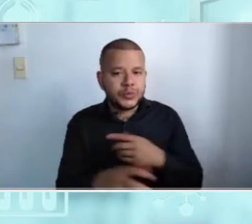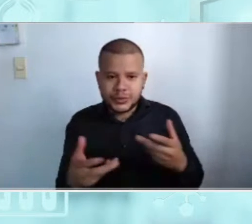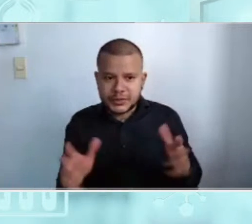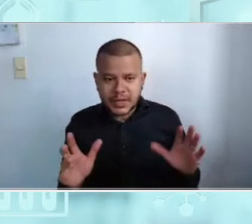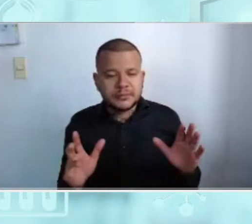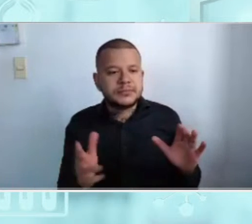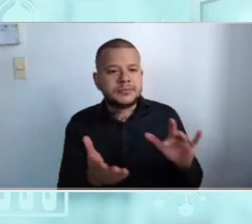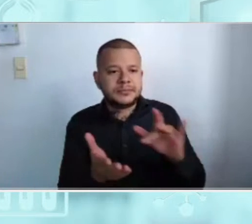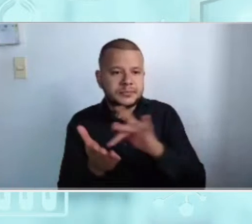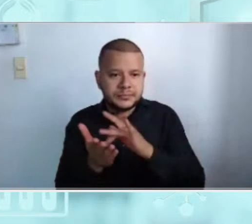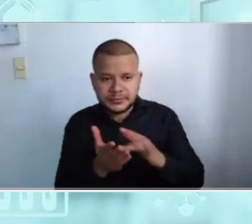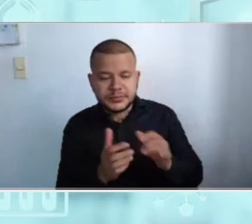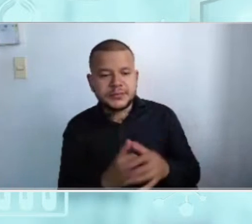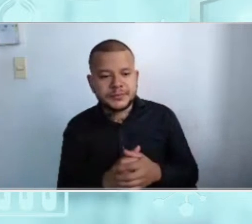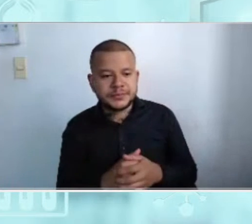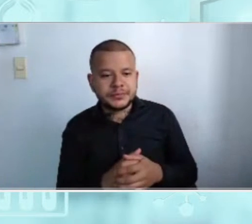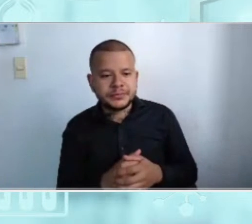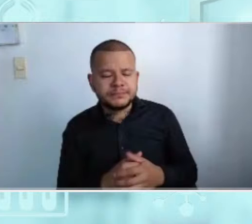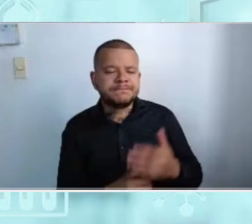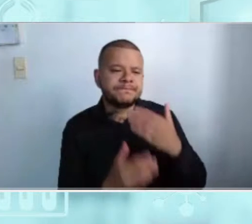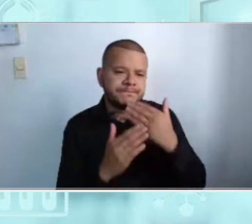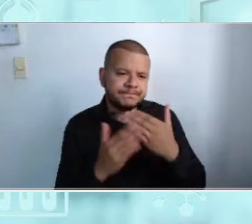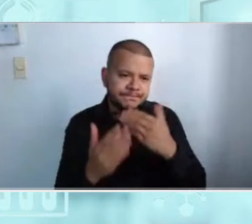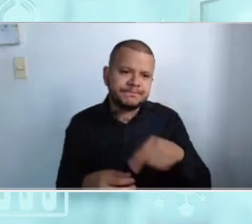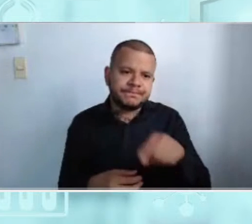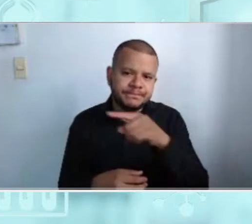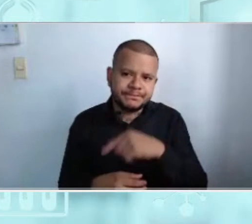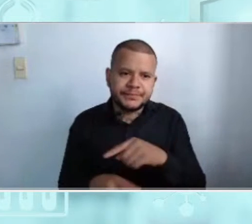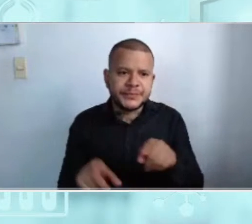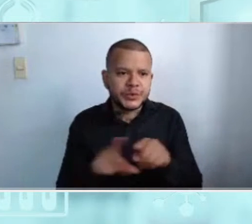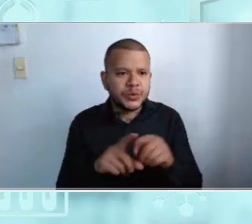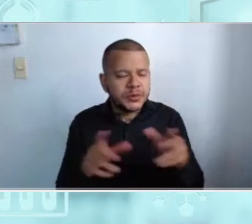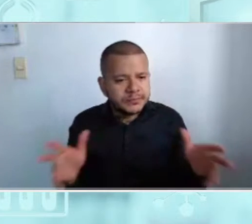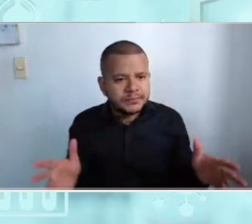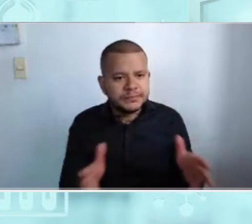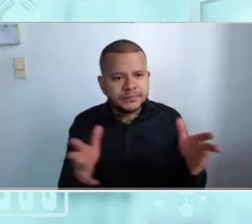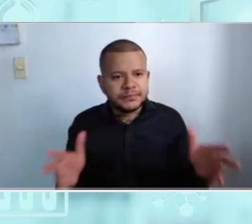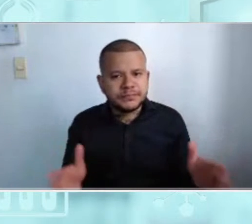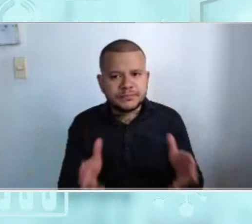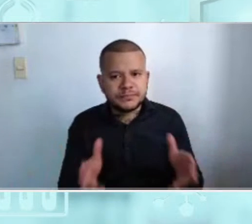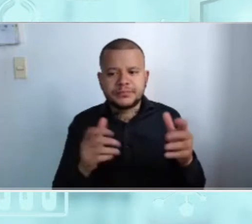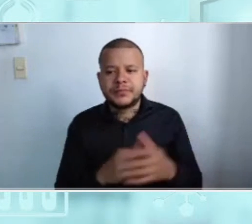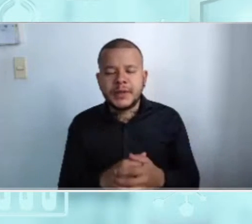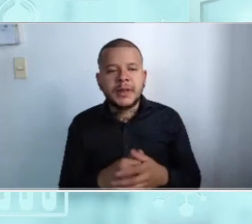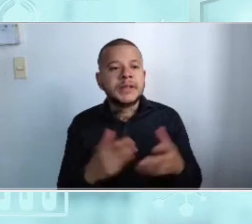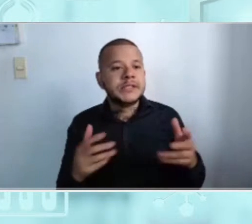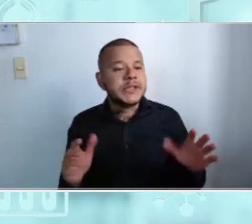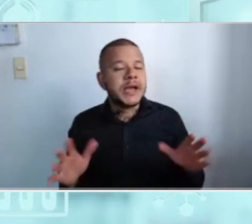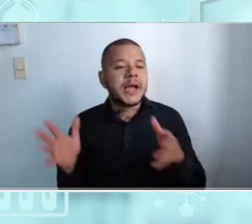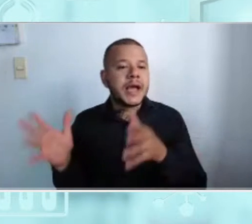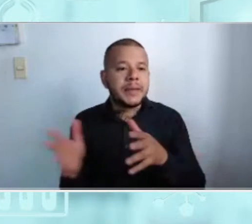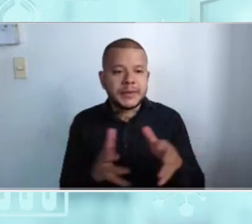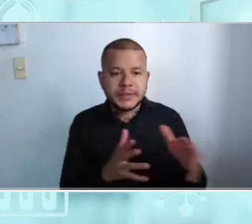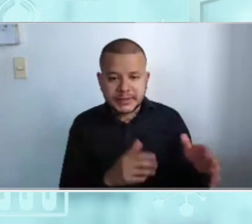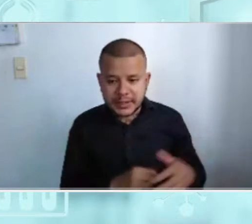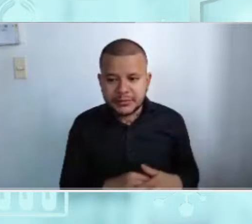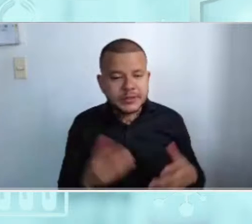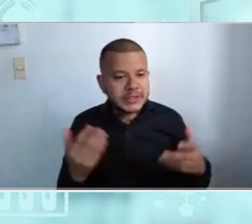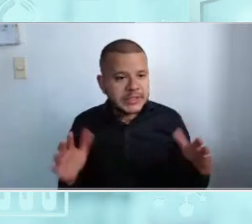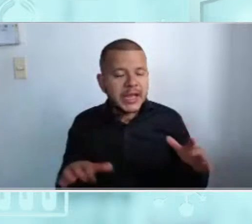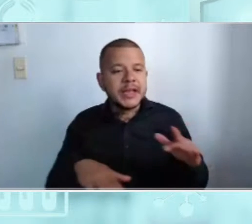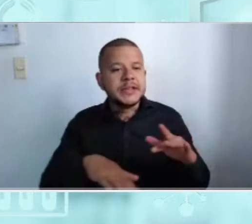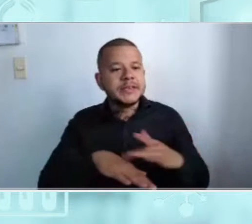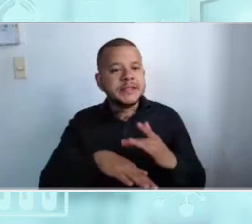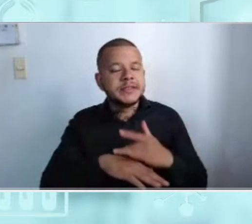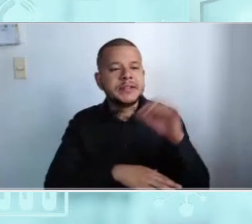participación. Gracias a ellos, quienes han sido los motivadores, se ha capacitado, se ha sensibilizado hasta a